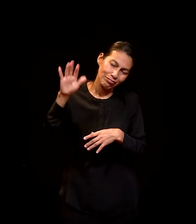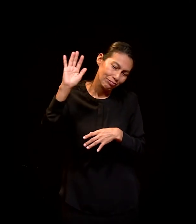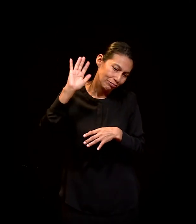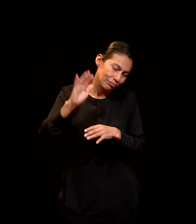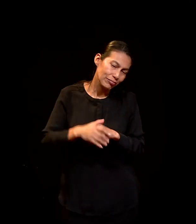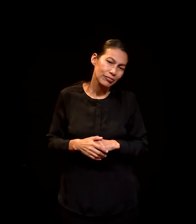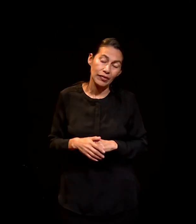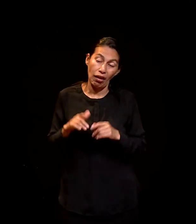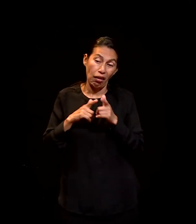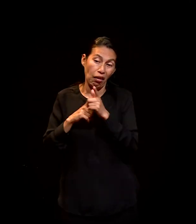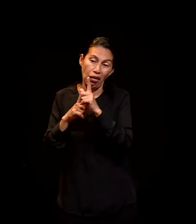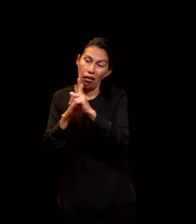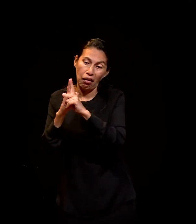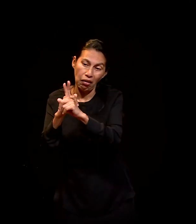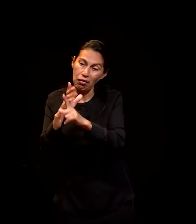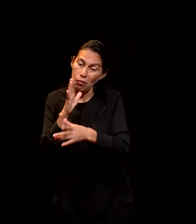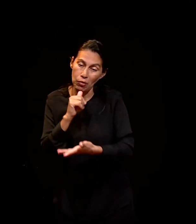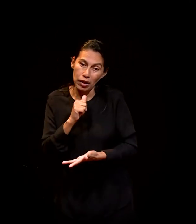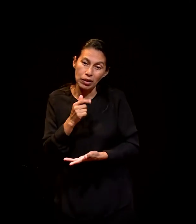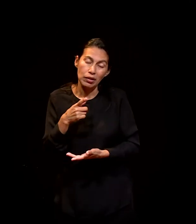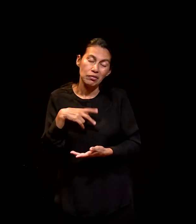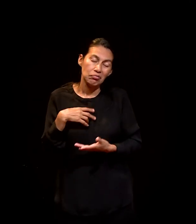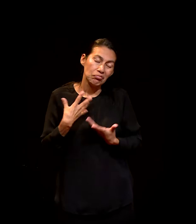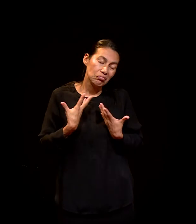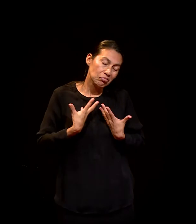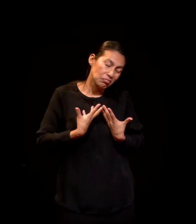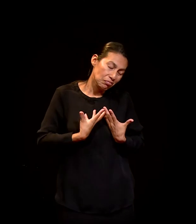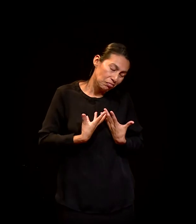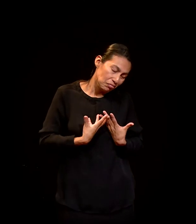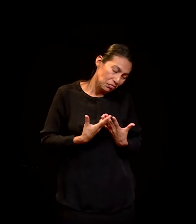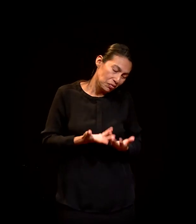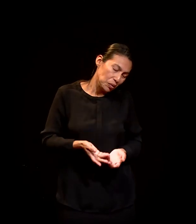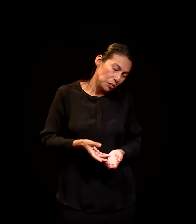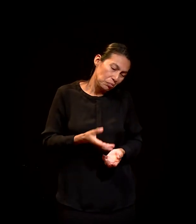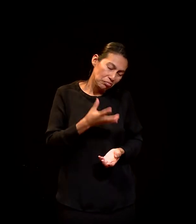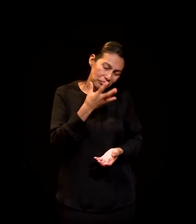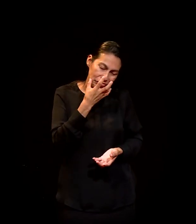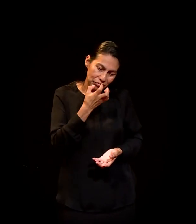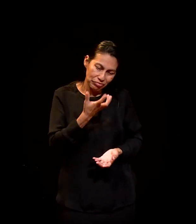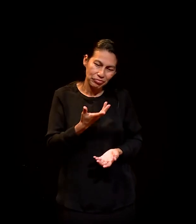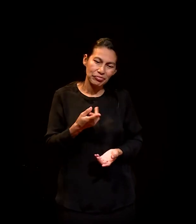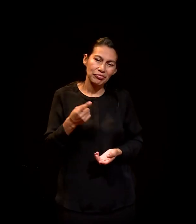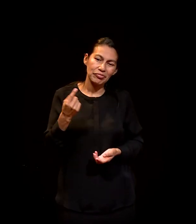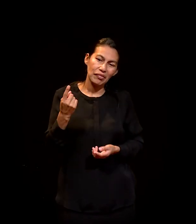y yo todo es animado en casa